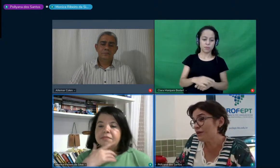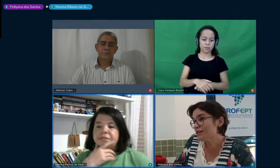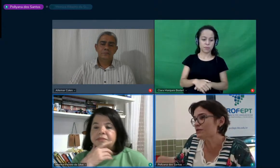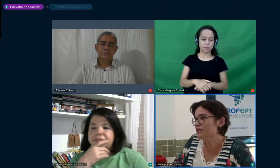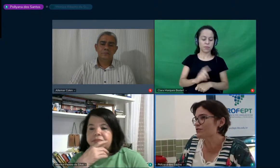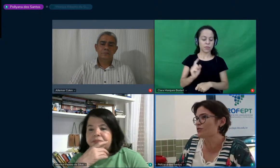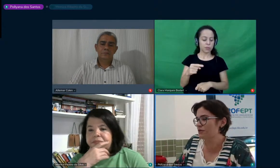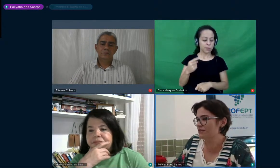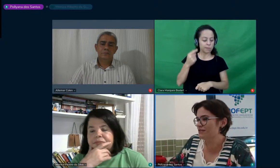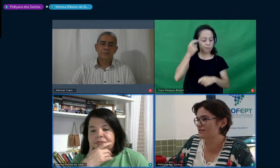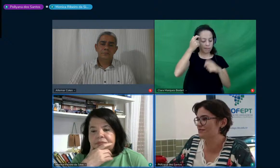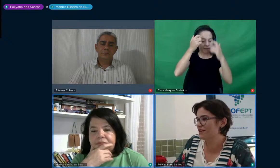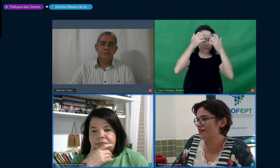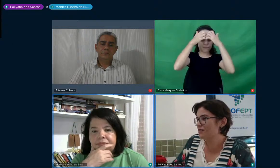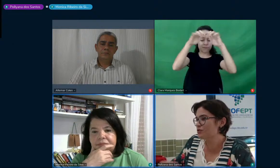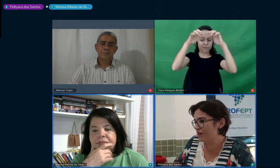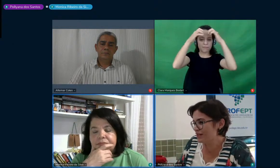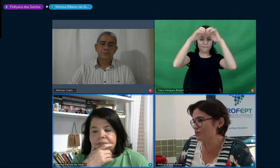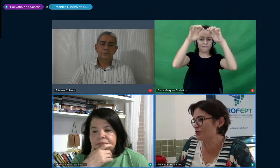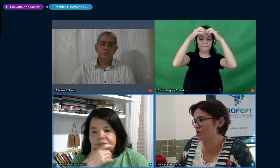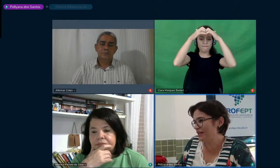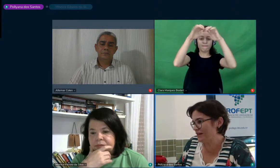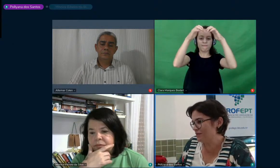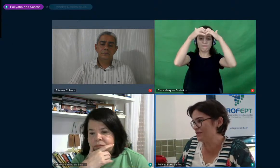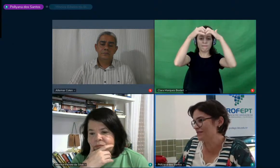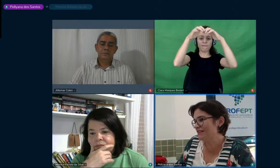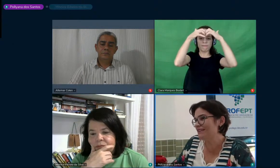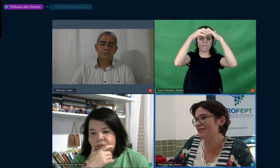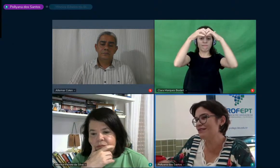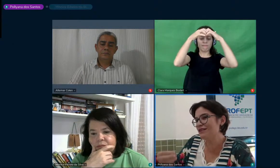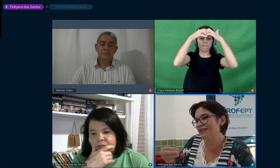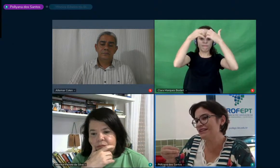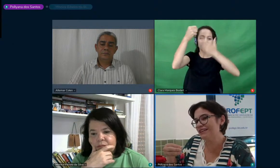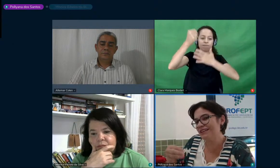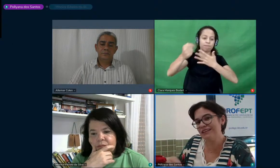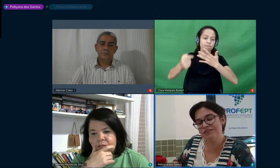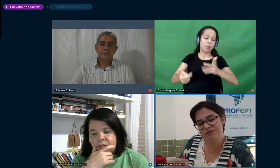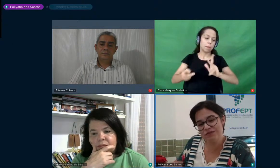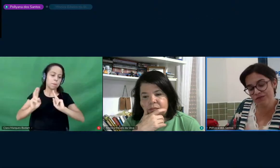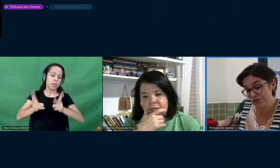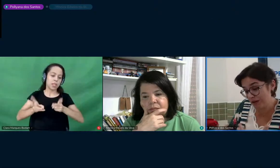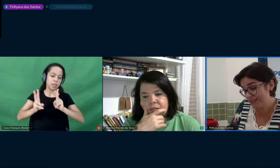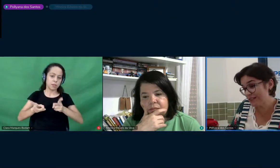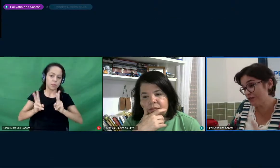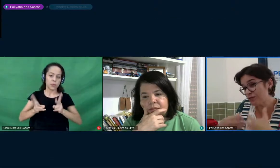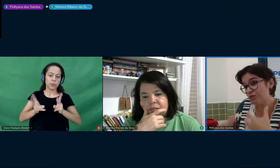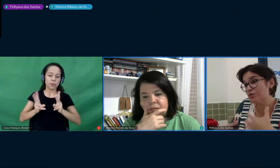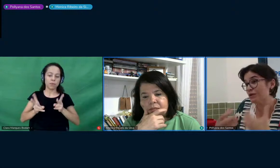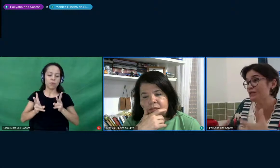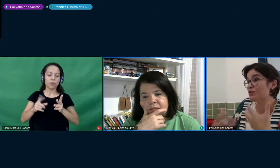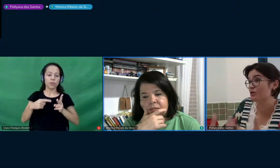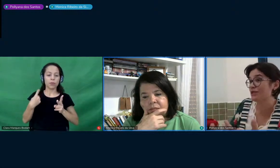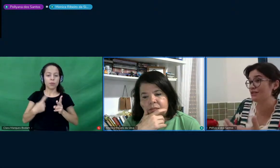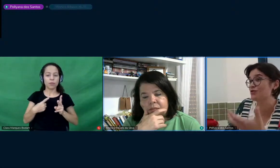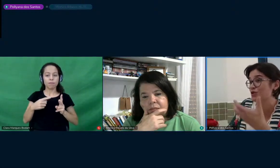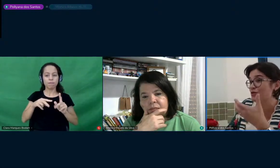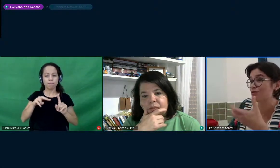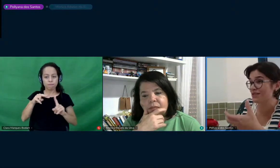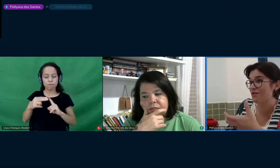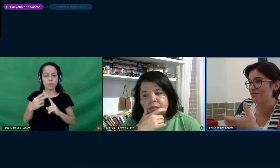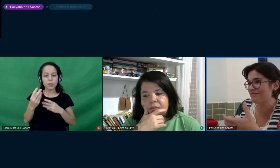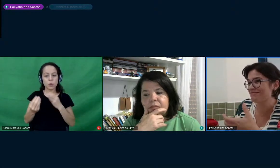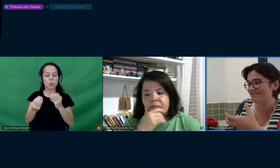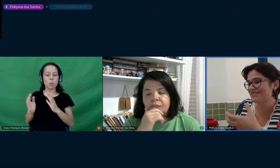retomamos as mesmas questões, os mesmos dilemas e visualizando os mesmos processos